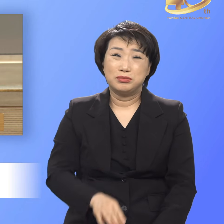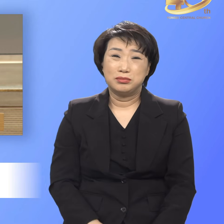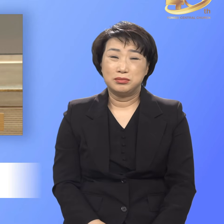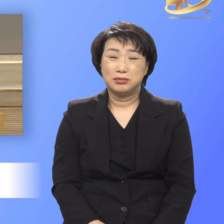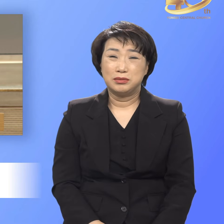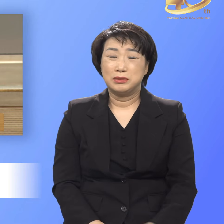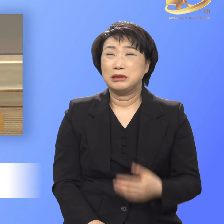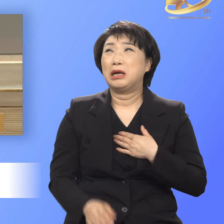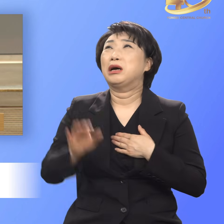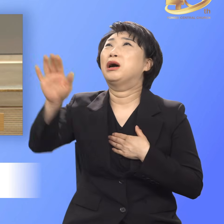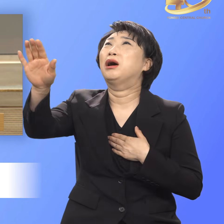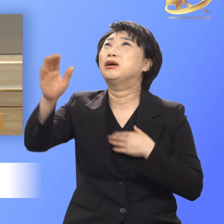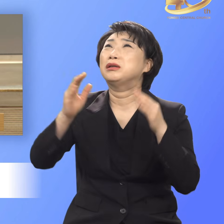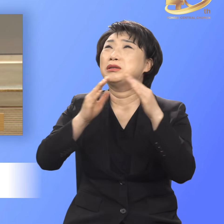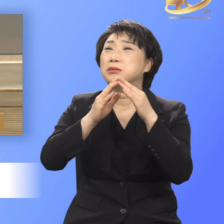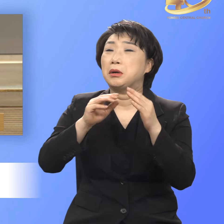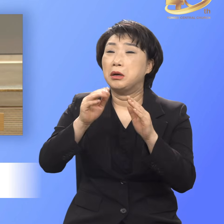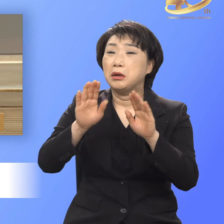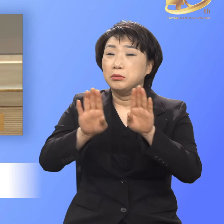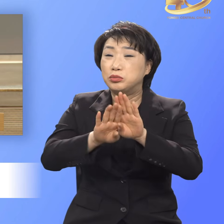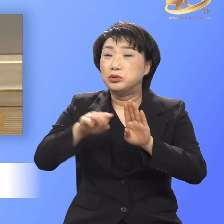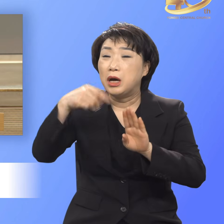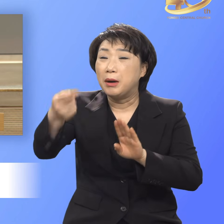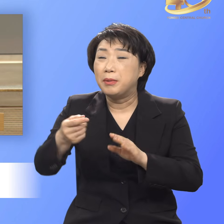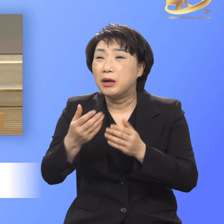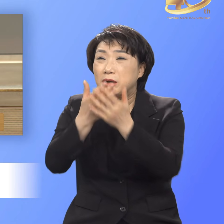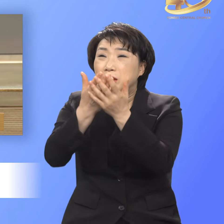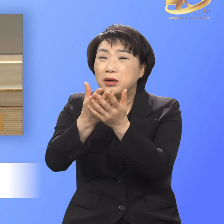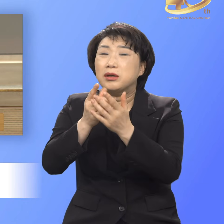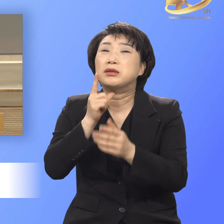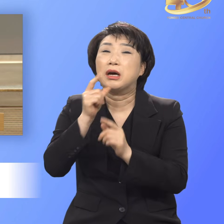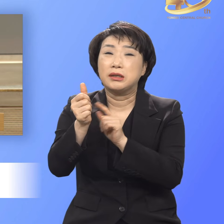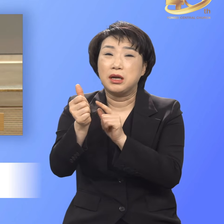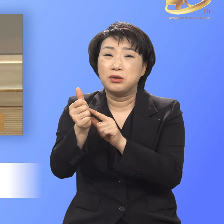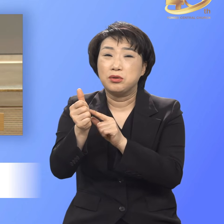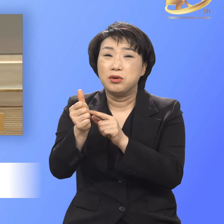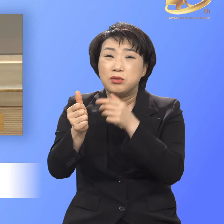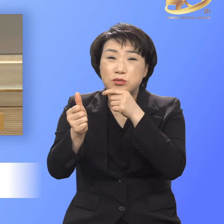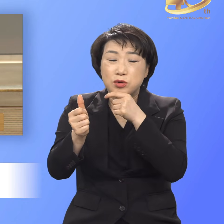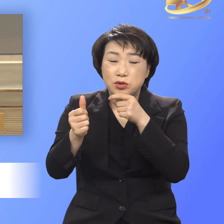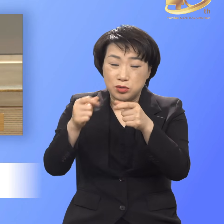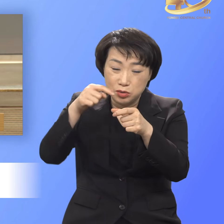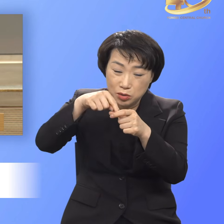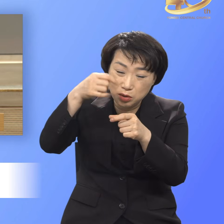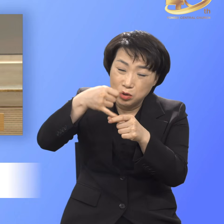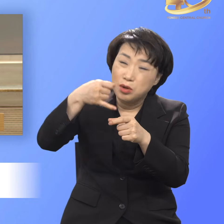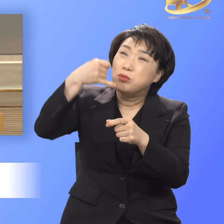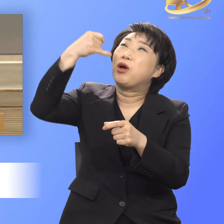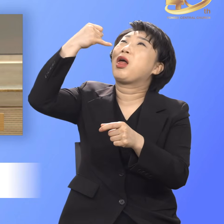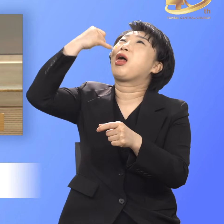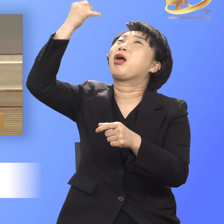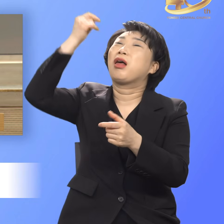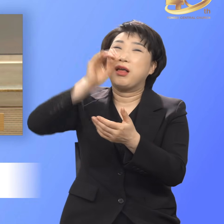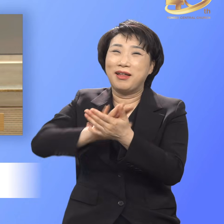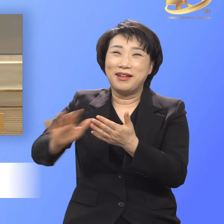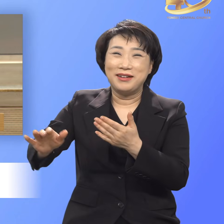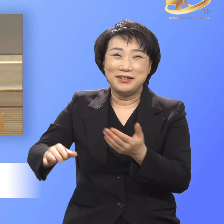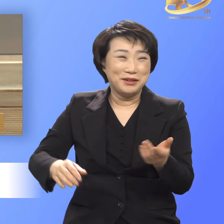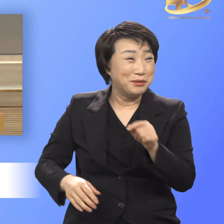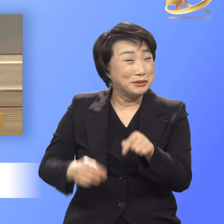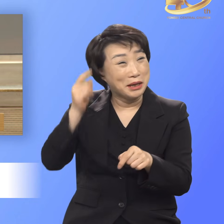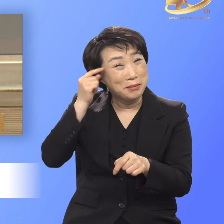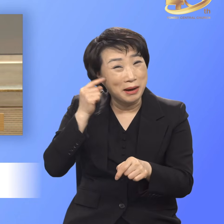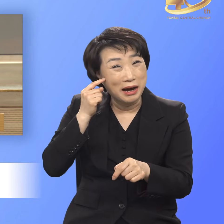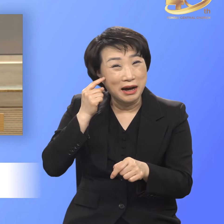내 집에서 얻어먹던 거지자들 위해 손끝에 물을, 손끝에 물이 무슨 혀가 손을